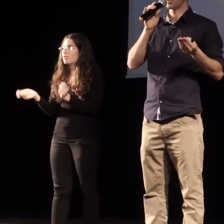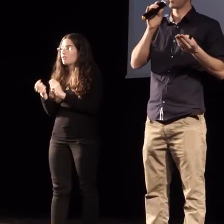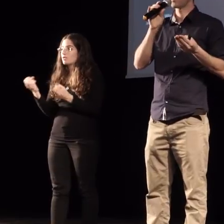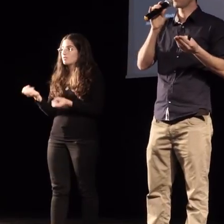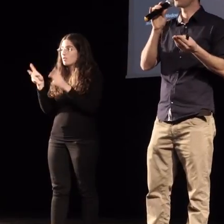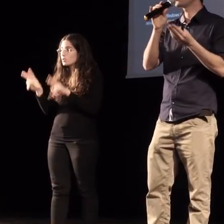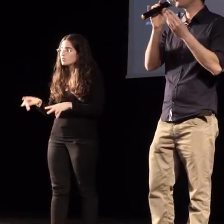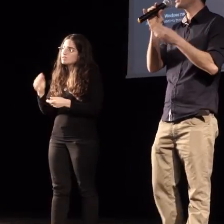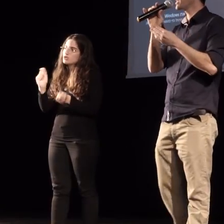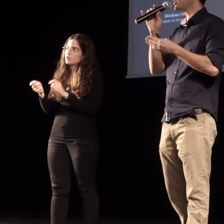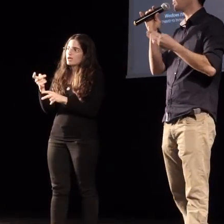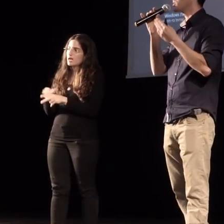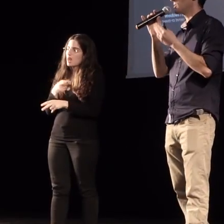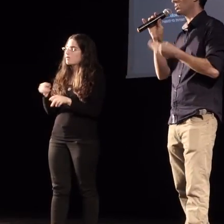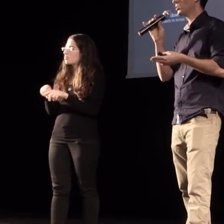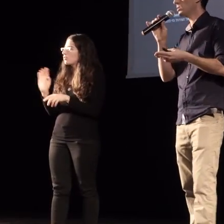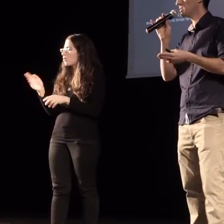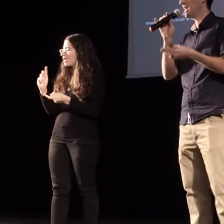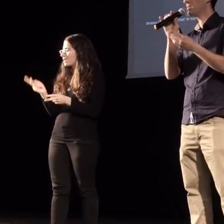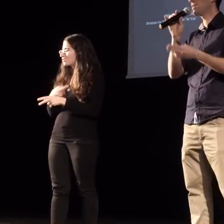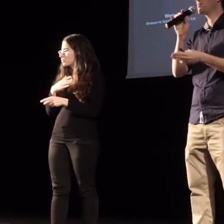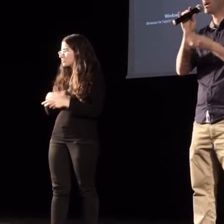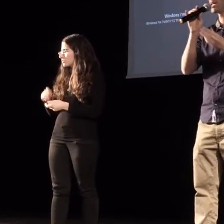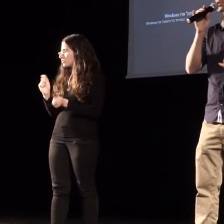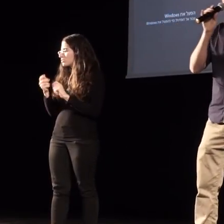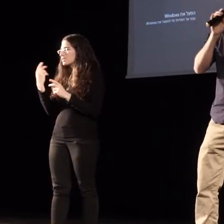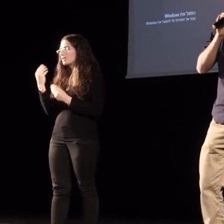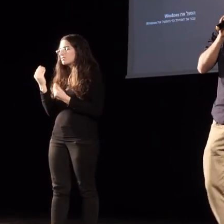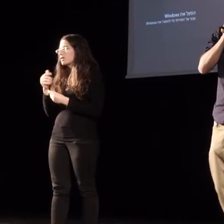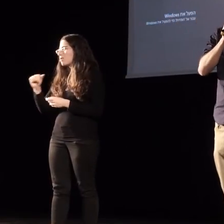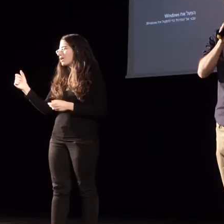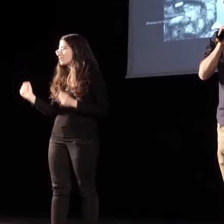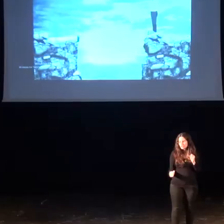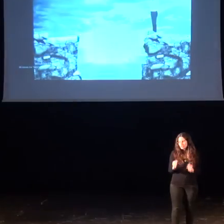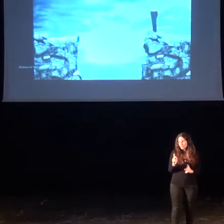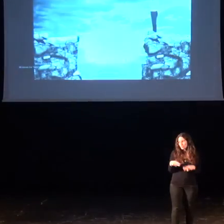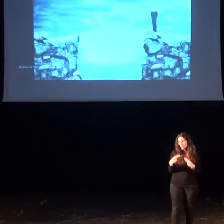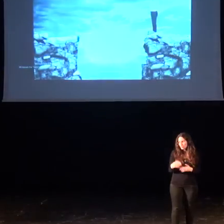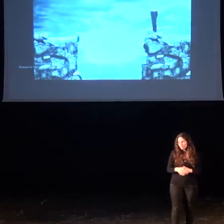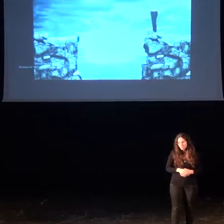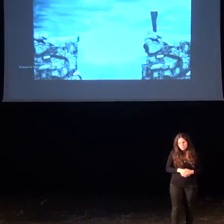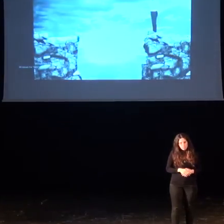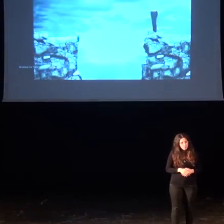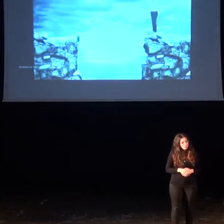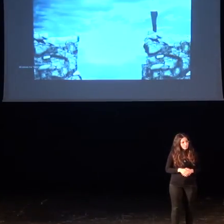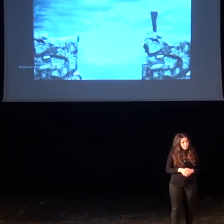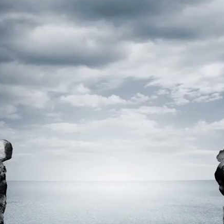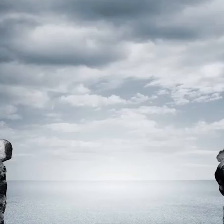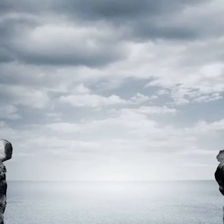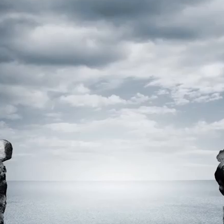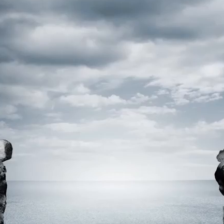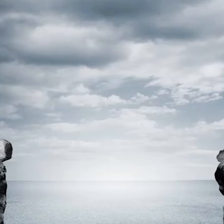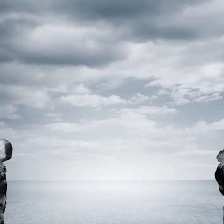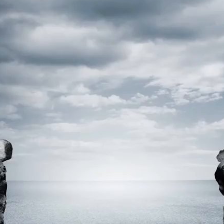לשנות הרגל. וכמו כל הרגל שאתם רוצים לשנות, זה אחד הדברים הכי קשים שיכולים להיות. התמונה הזאת מתארת הרבה